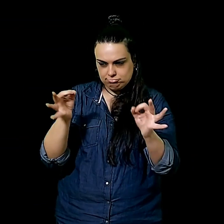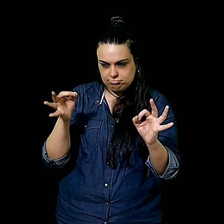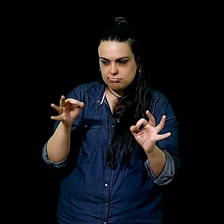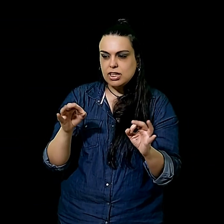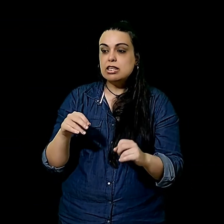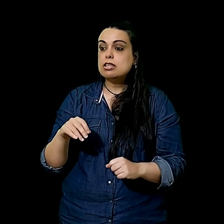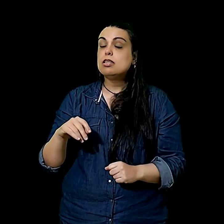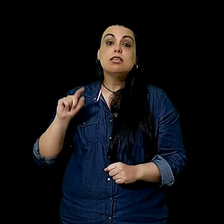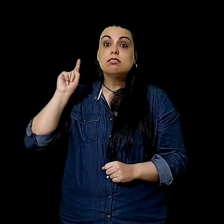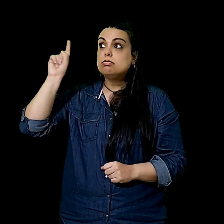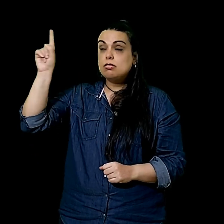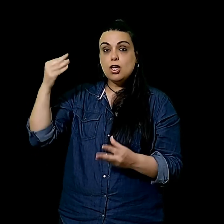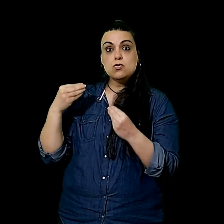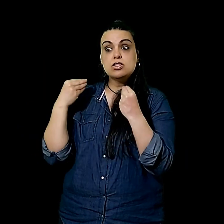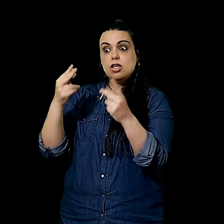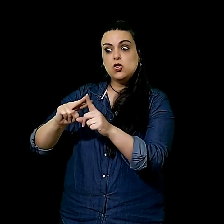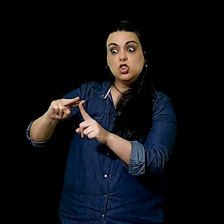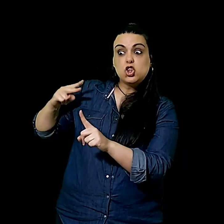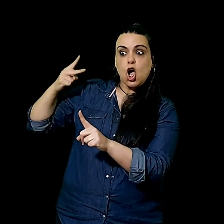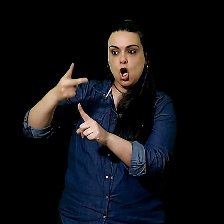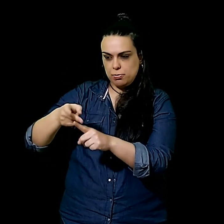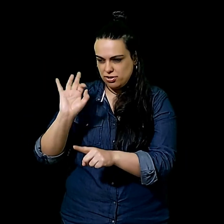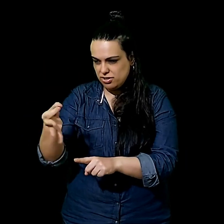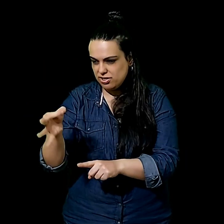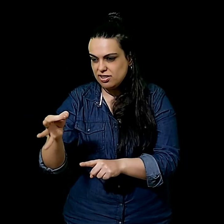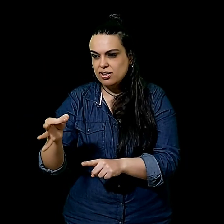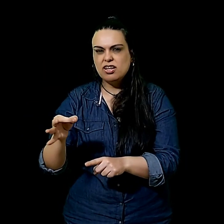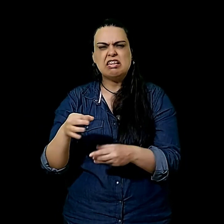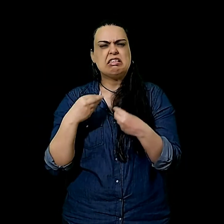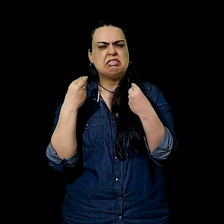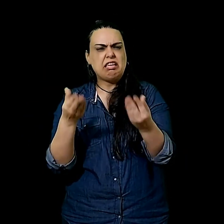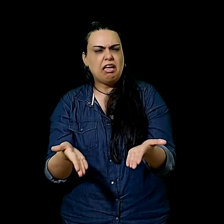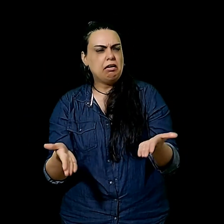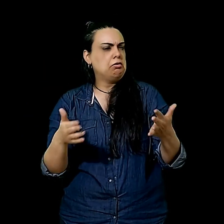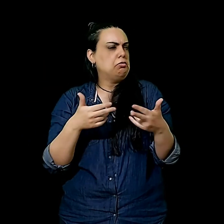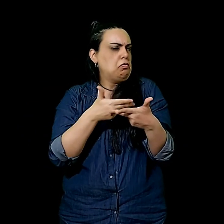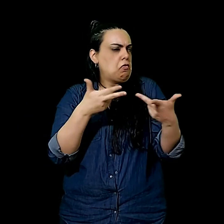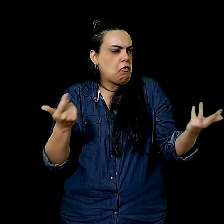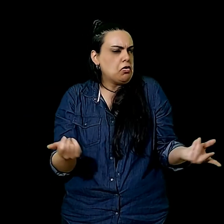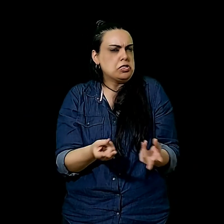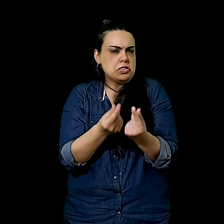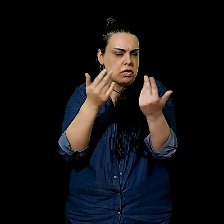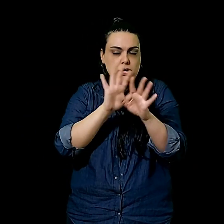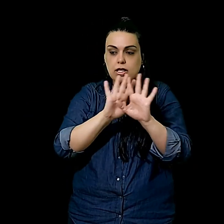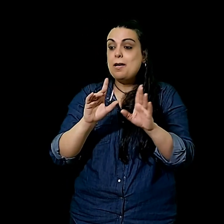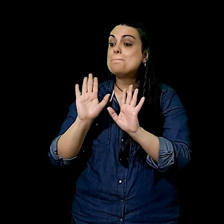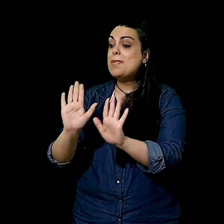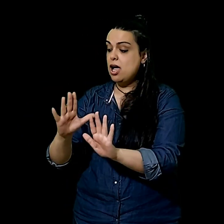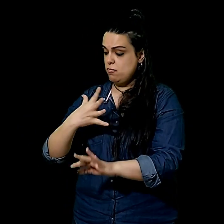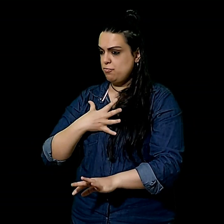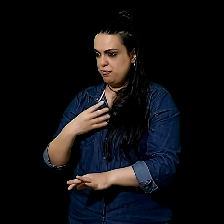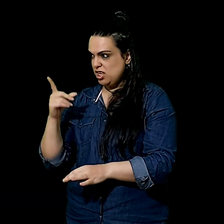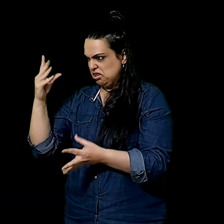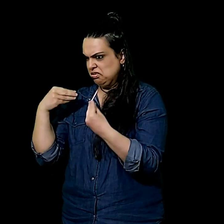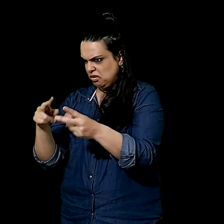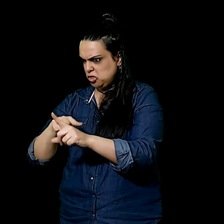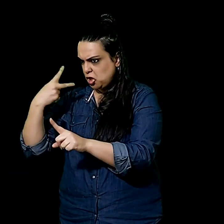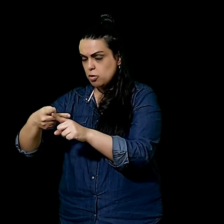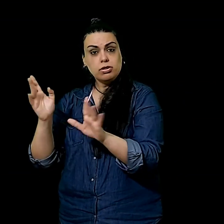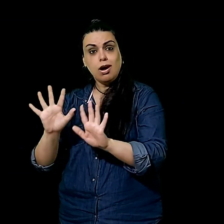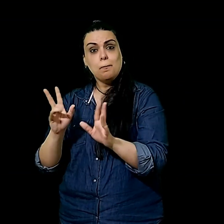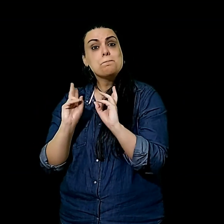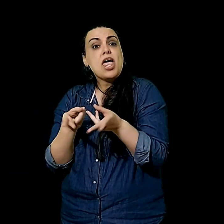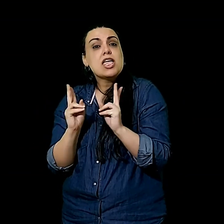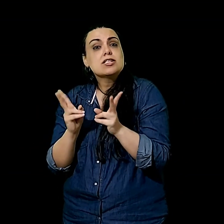ele recebeu restituído no dobro, não é? Bens, enfim. Mas os filhos não. Foi a